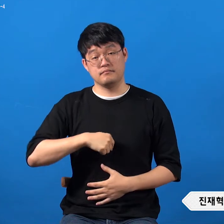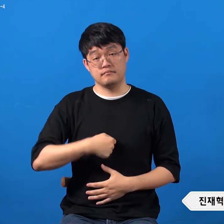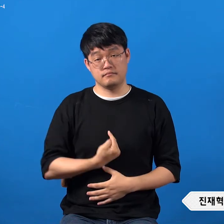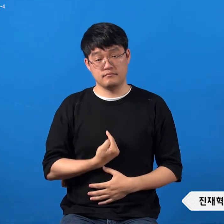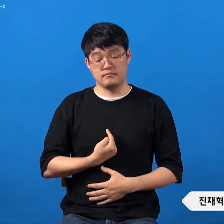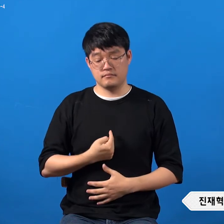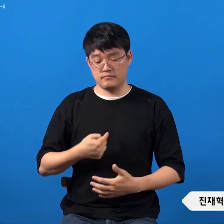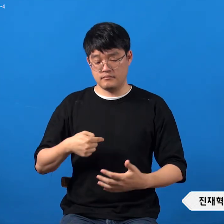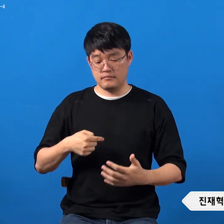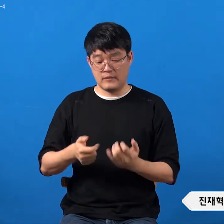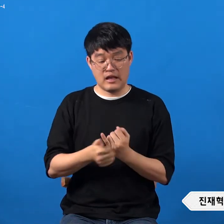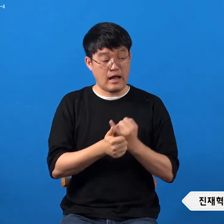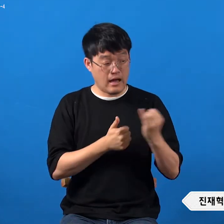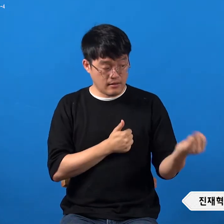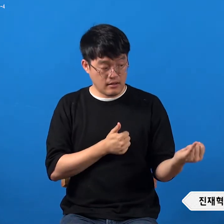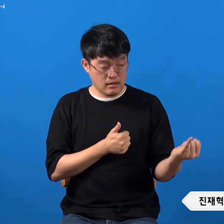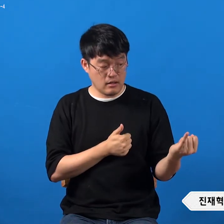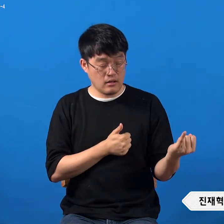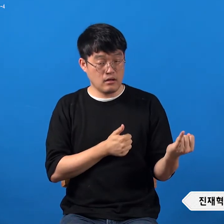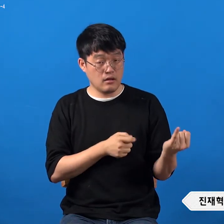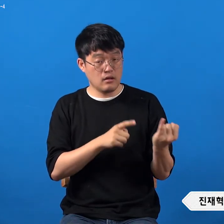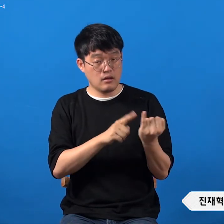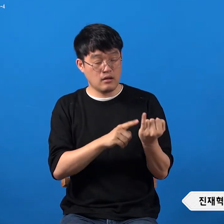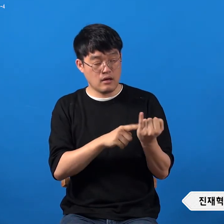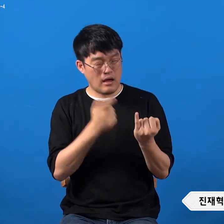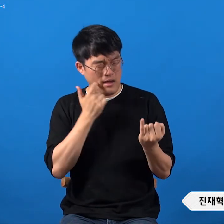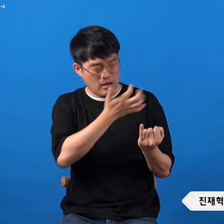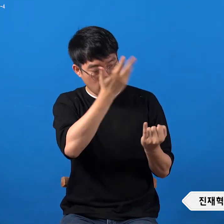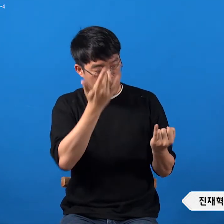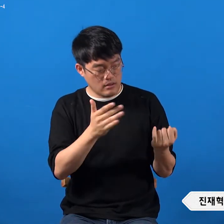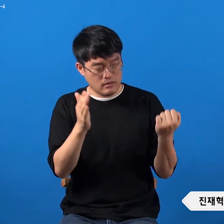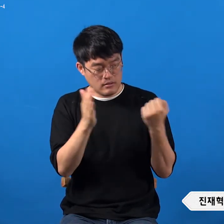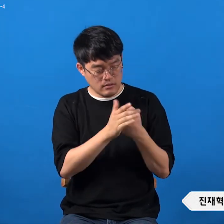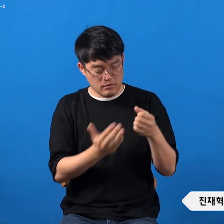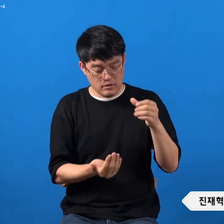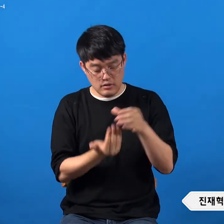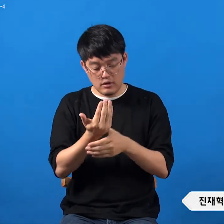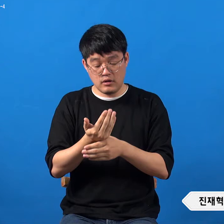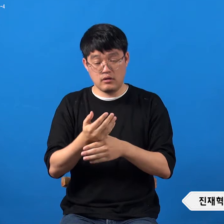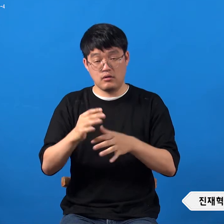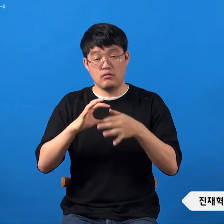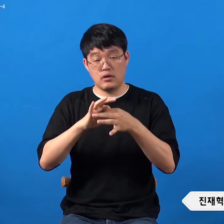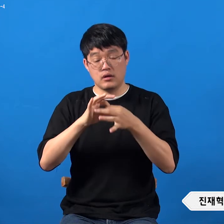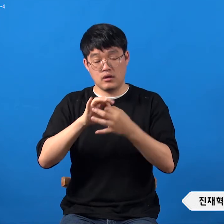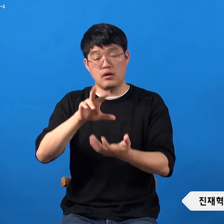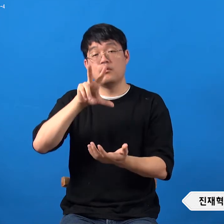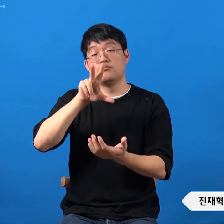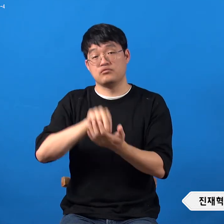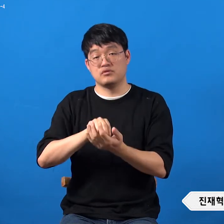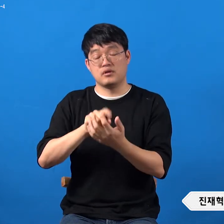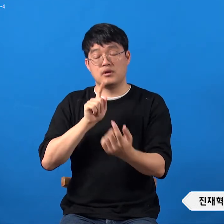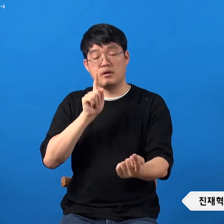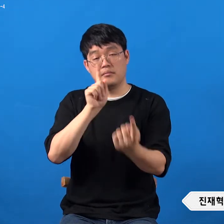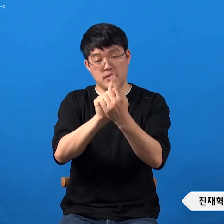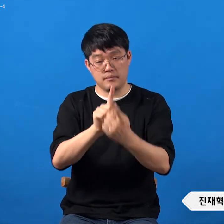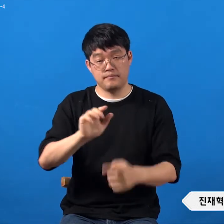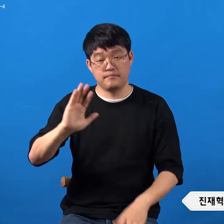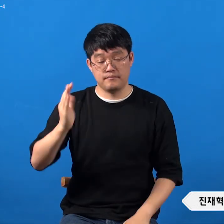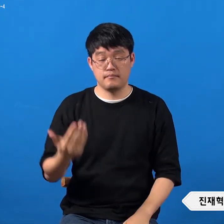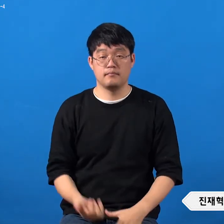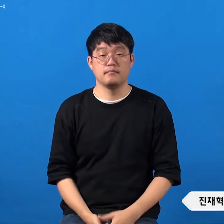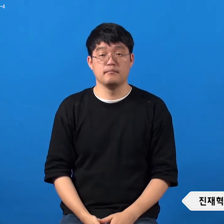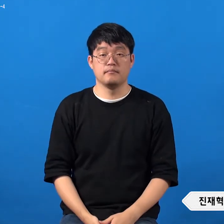자기의 아내 사레의 아름다움 때문에 생기는 관계의 문제를 그는 두려움 가운데